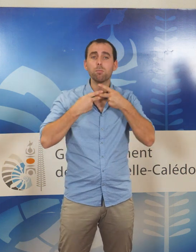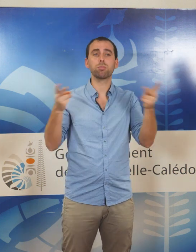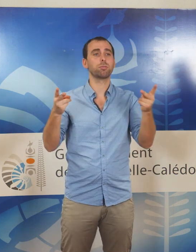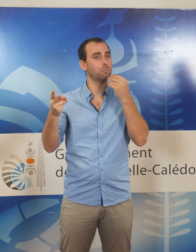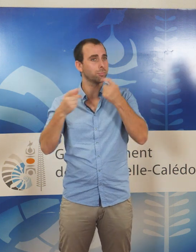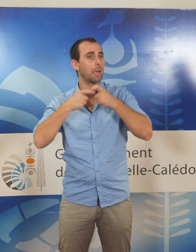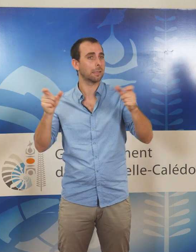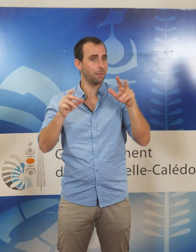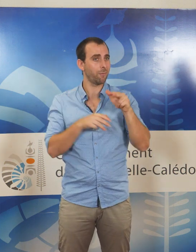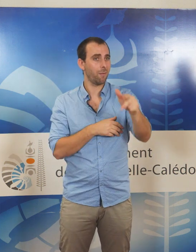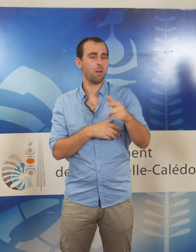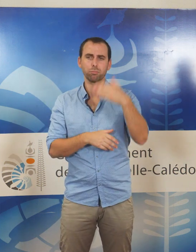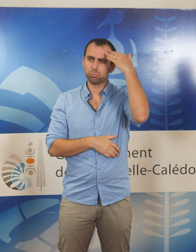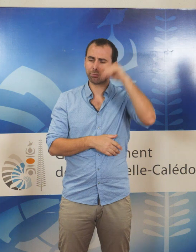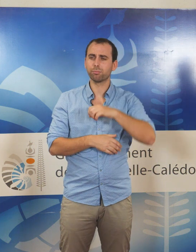partiel,